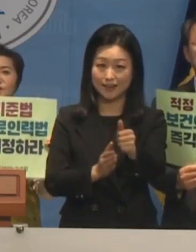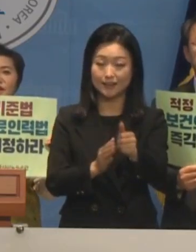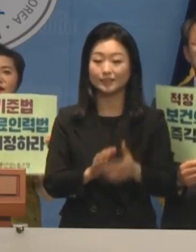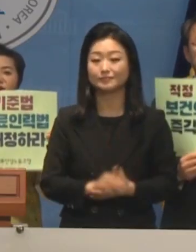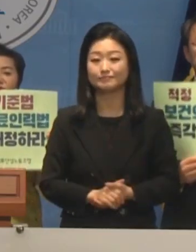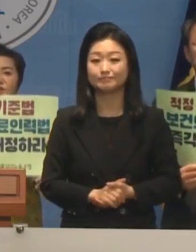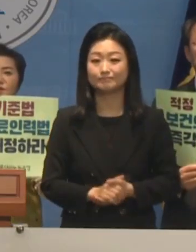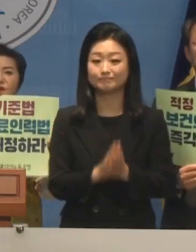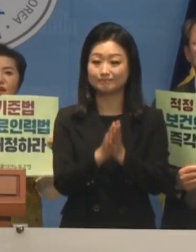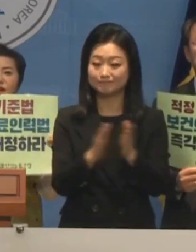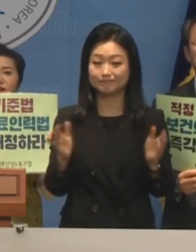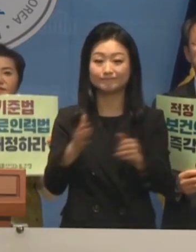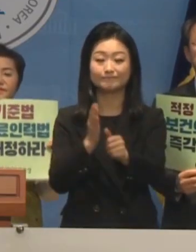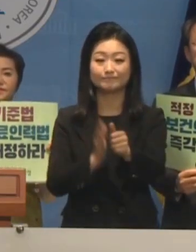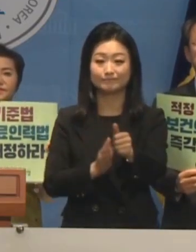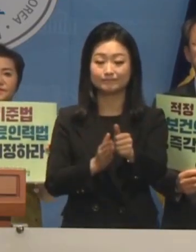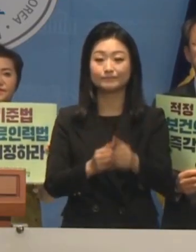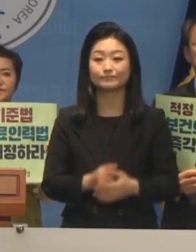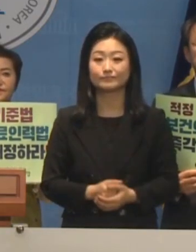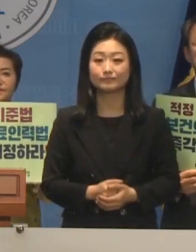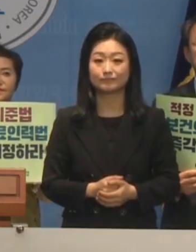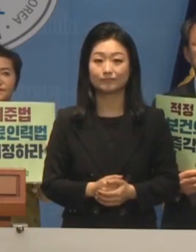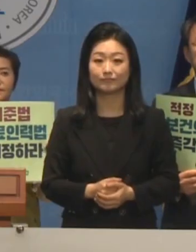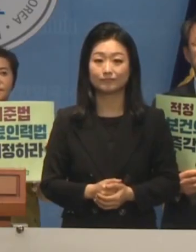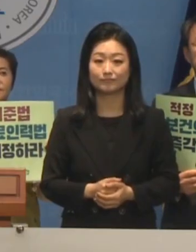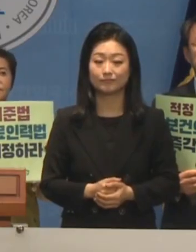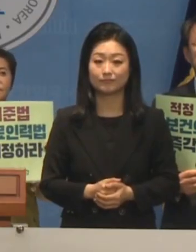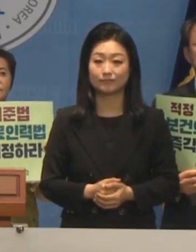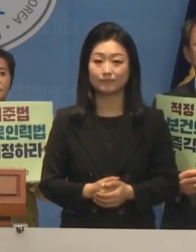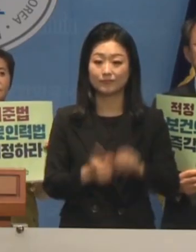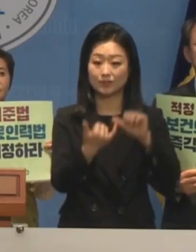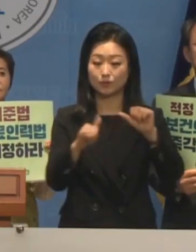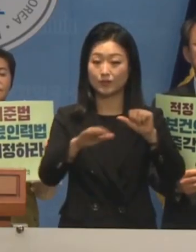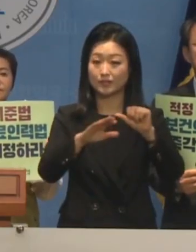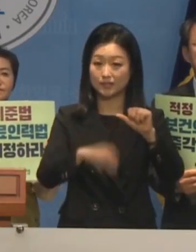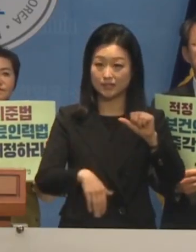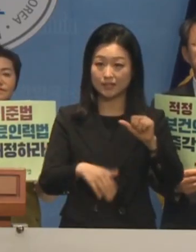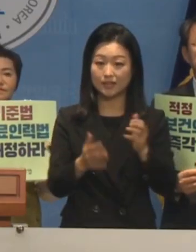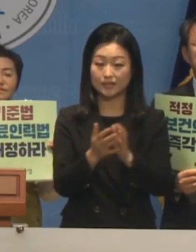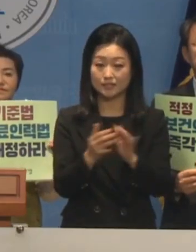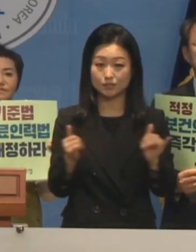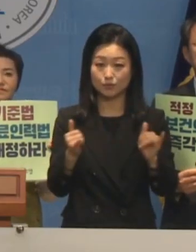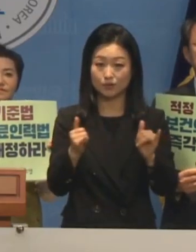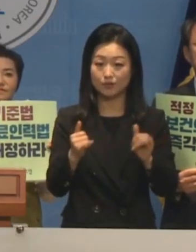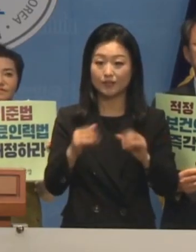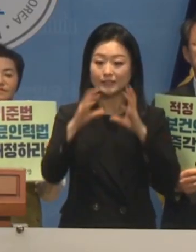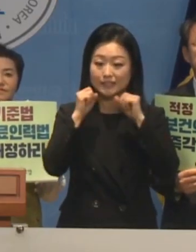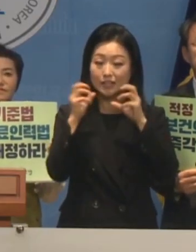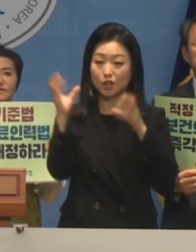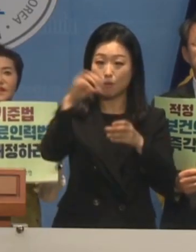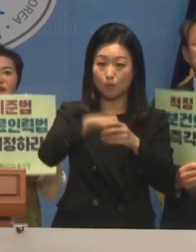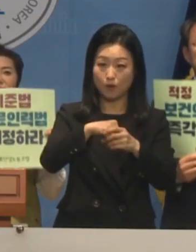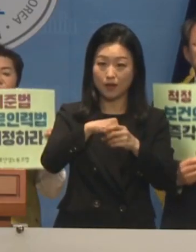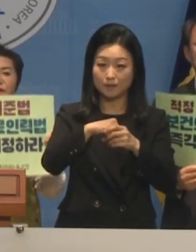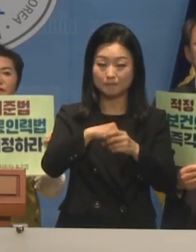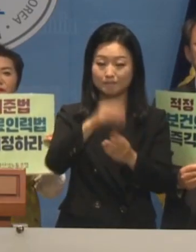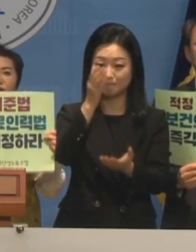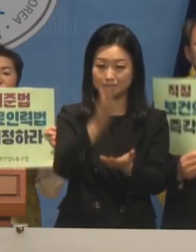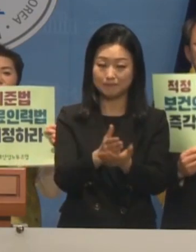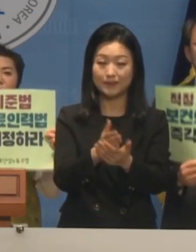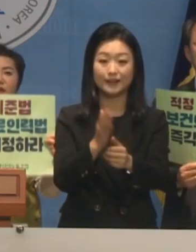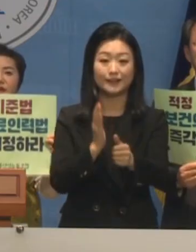적용하라 적용하라 의료기 모임 이만 사업장 포가 제 즉각 회개하라